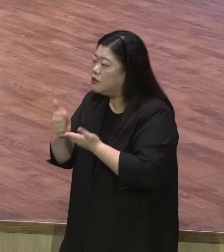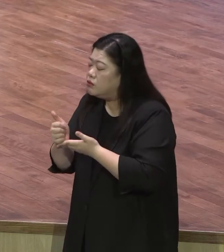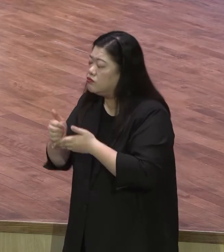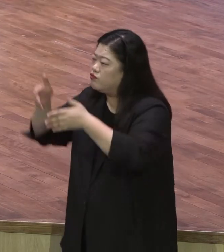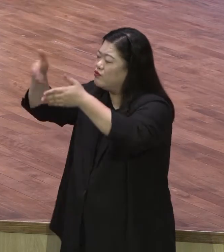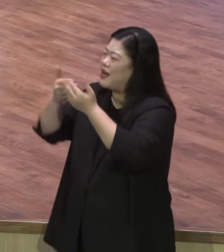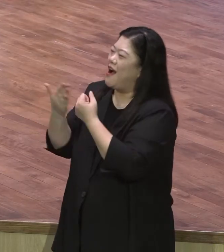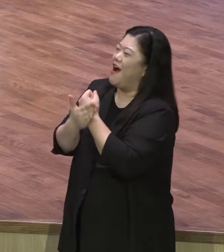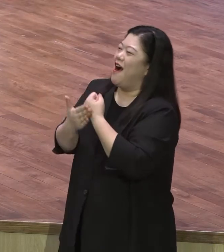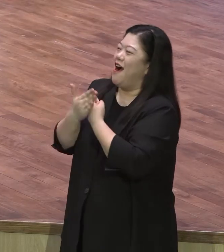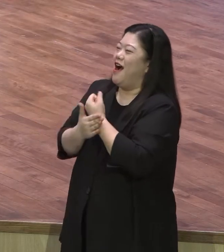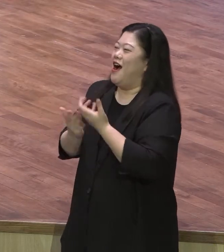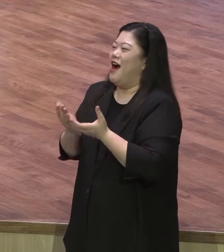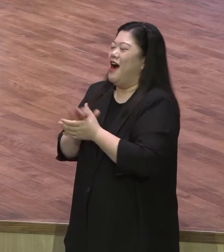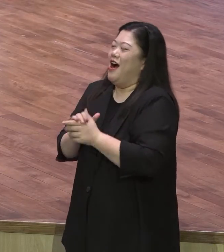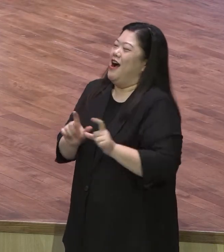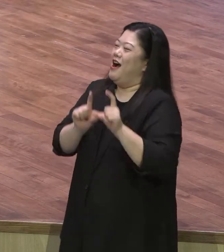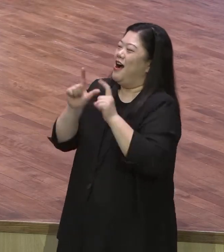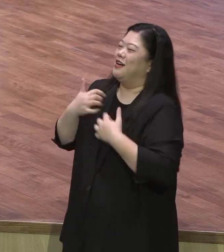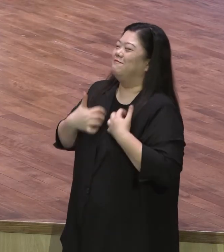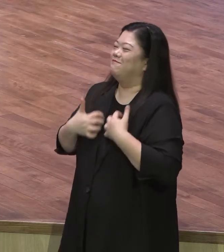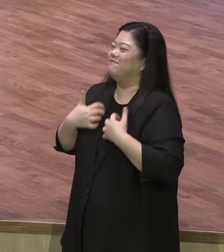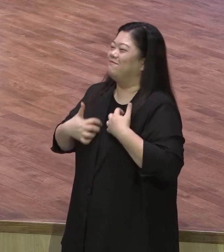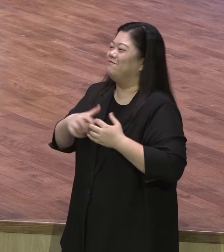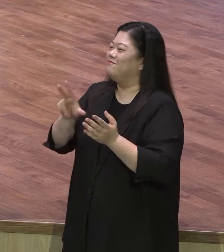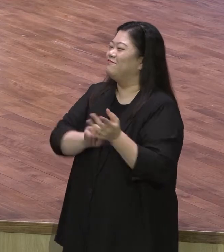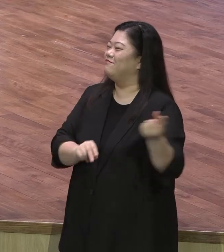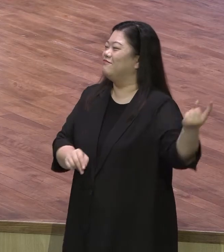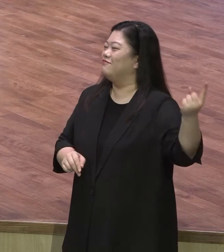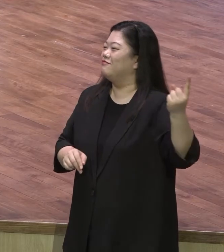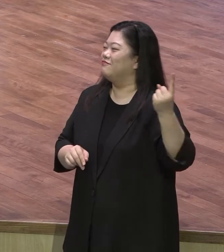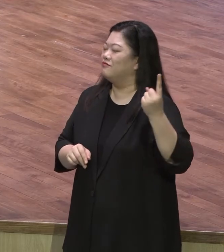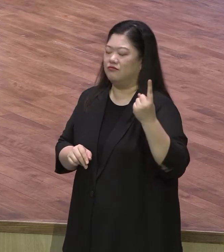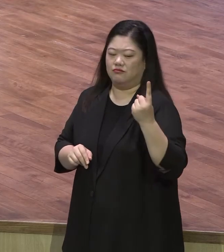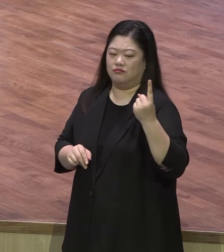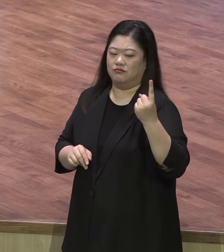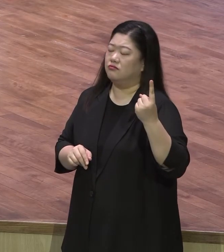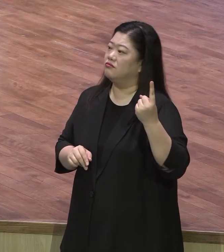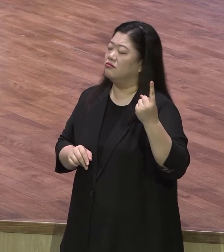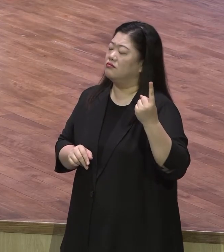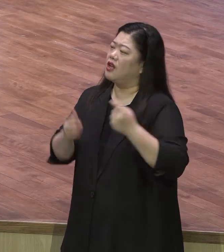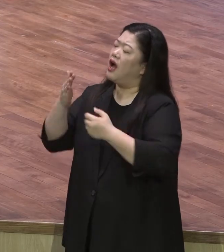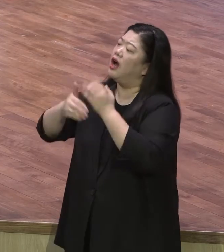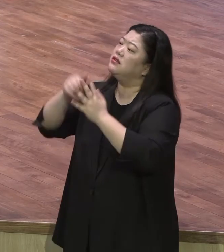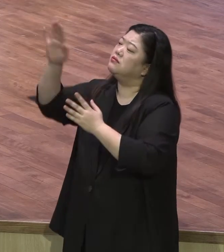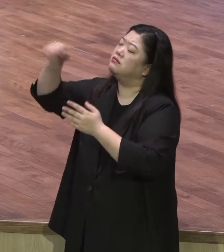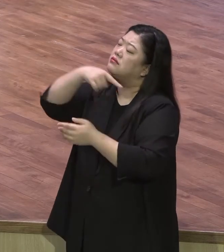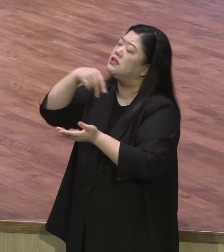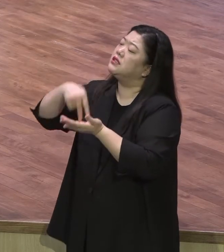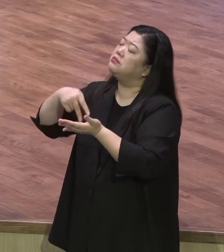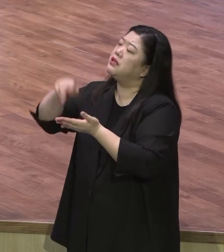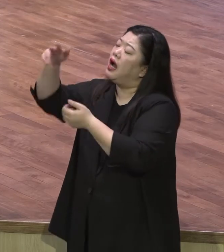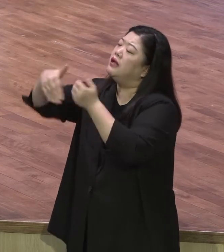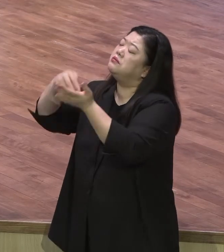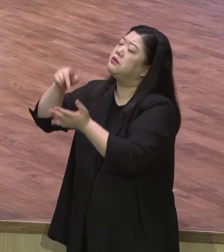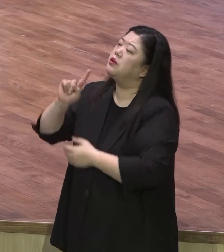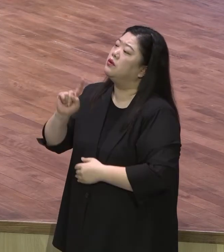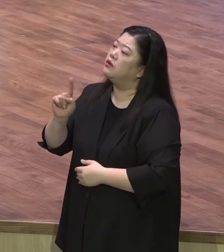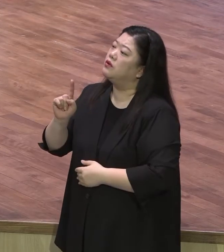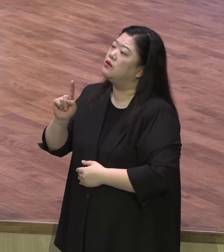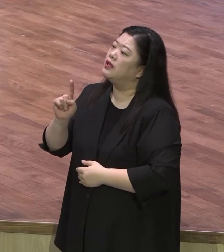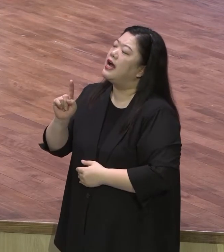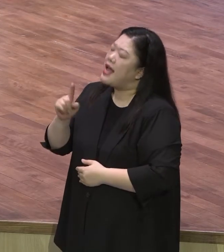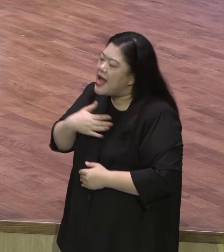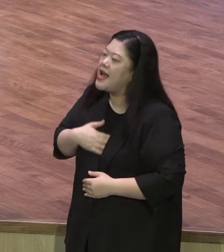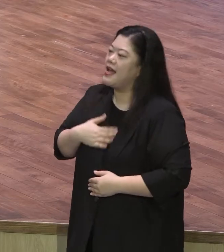했을까? 그리스도의 눈으로 그리스도 같으면 어떻게 이 문제를 해결했을까? 그리스도의 눈으로 그러면